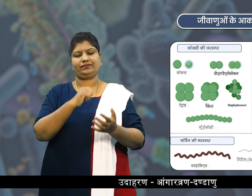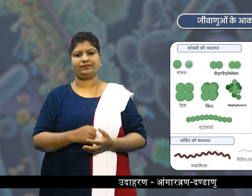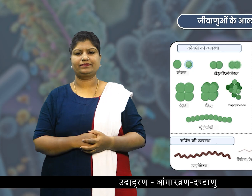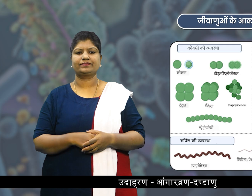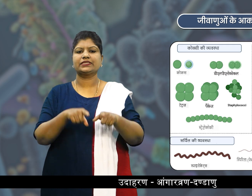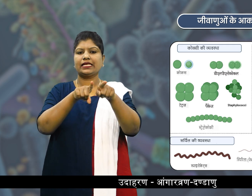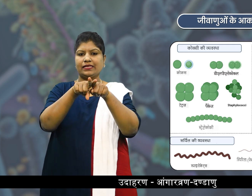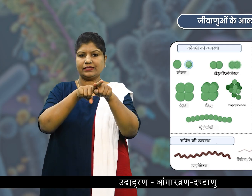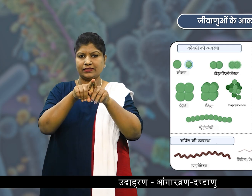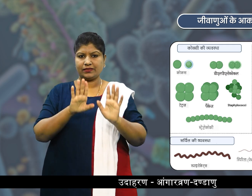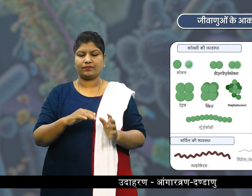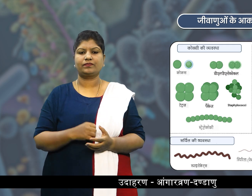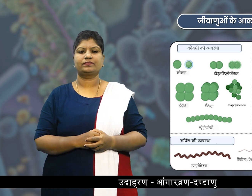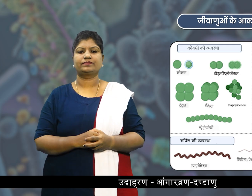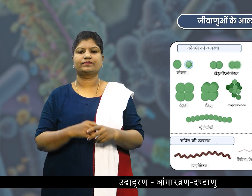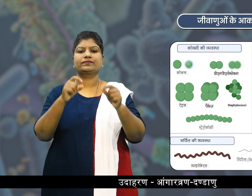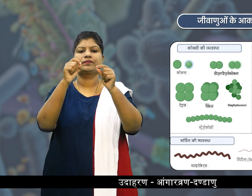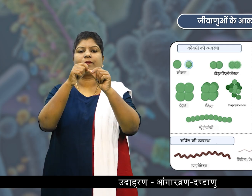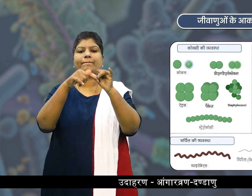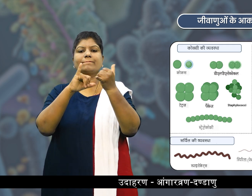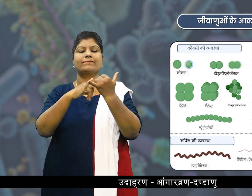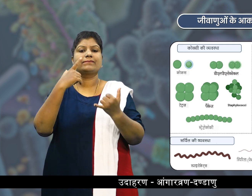उदाहरण अंगाक्रन धंडलांडु।